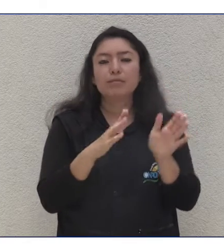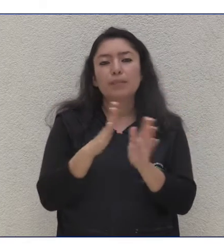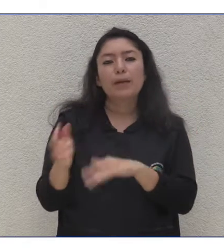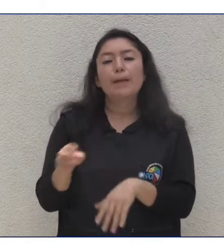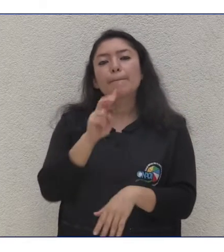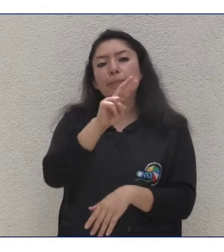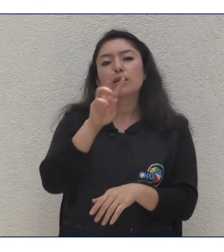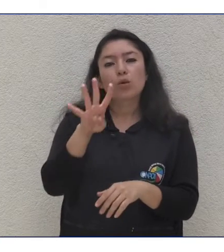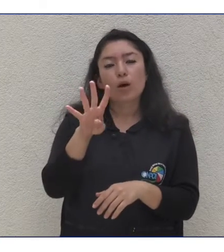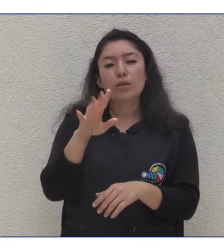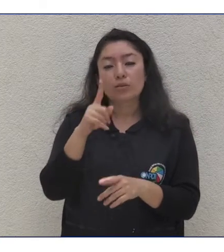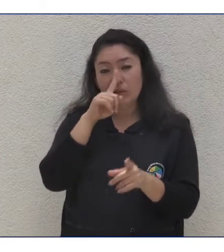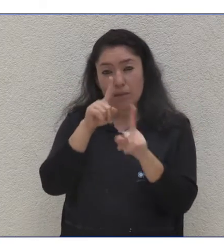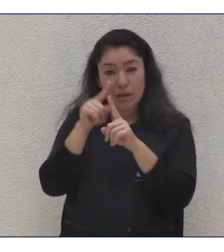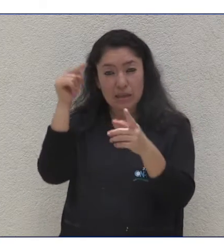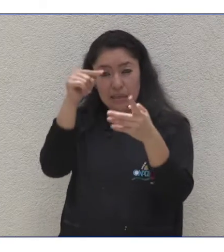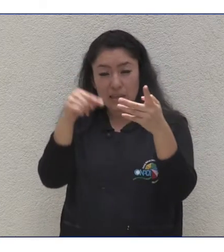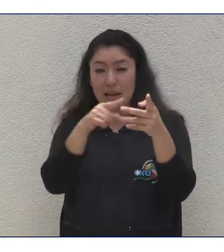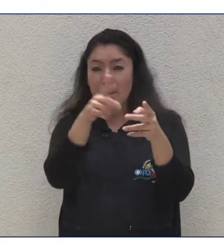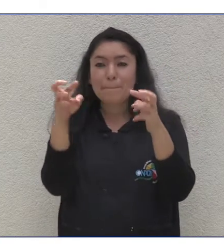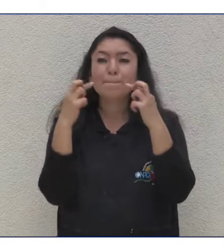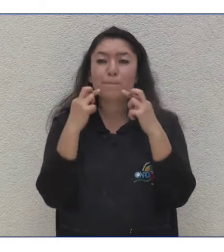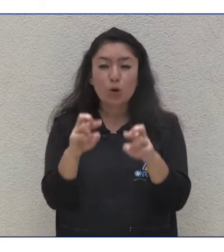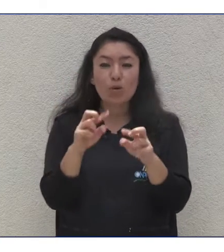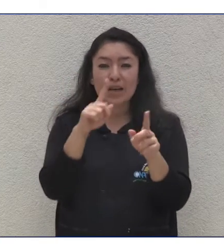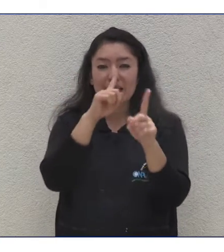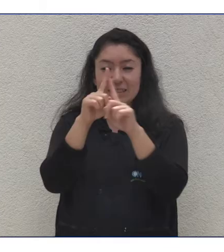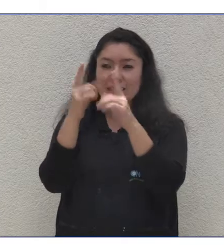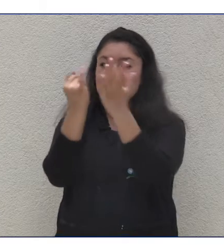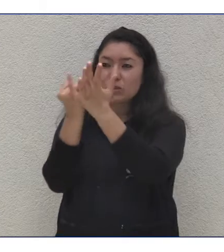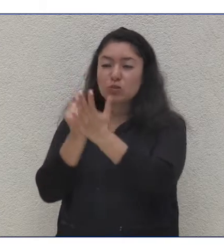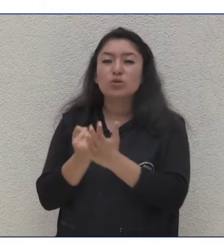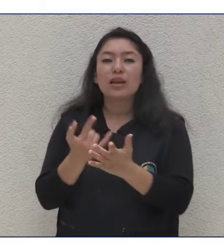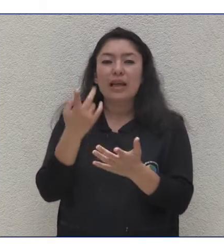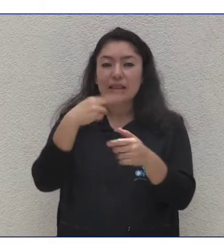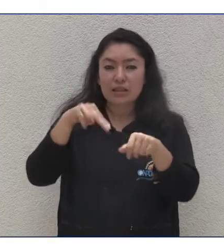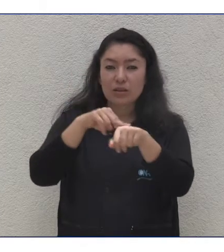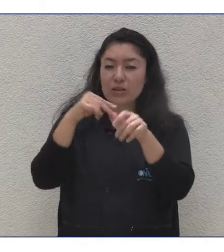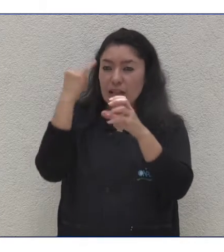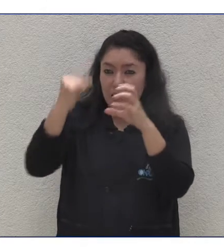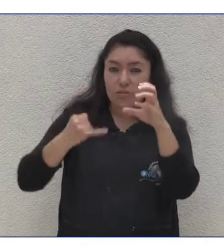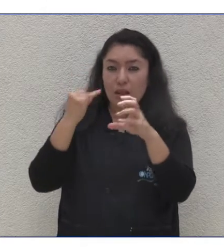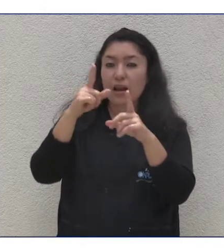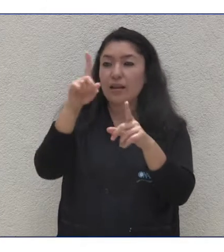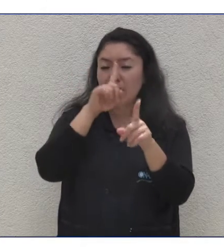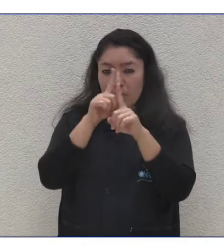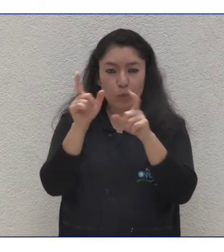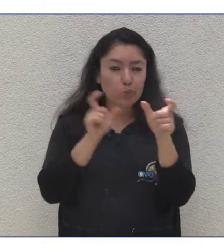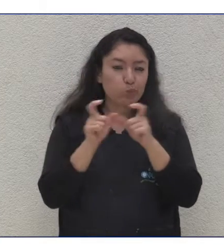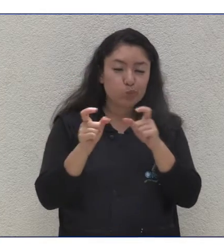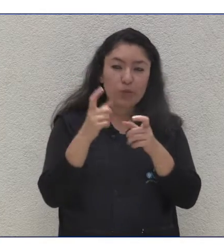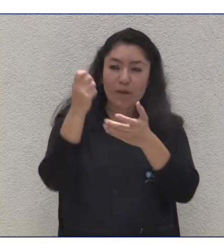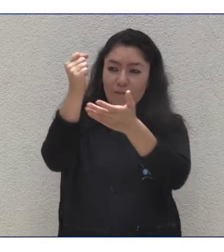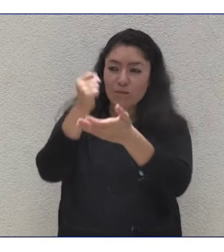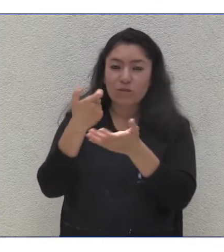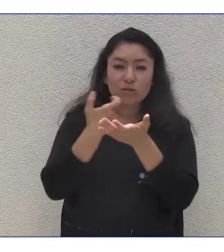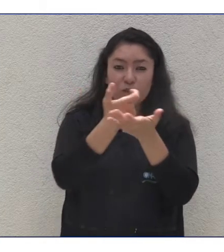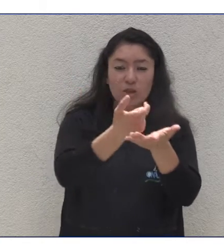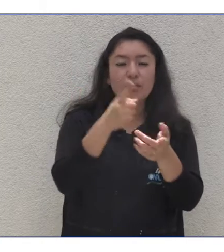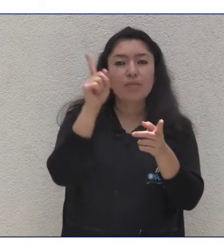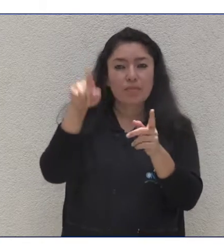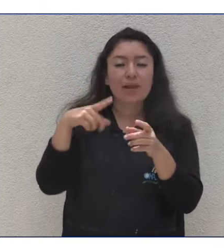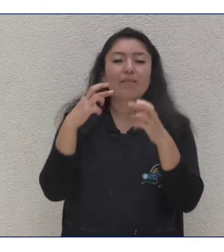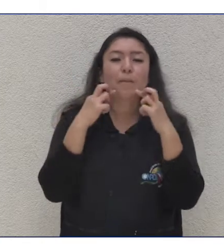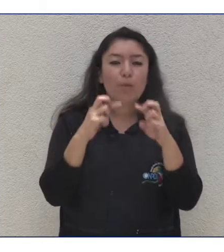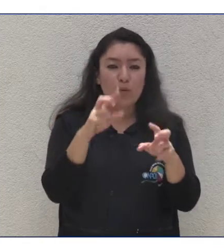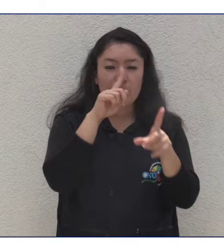correspondientes. 24. En el caso de las entidades públicas o privadas de carácter internacional que manejen o administren fondos públicos, deberán hacer